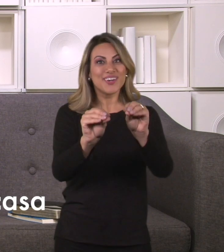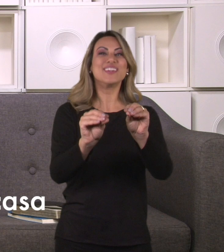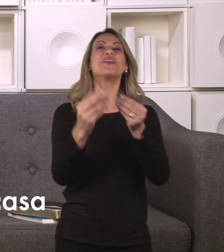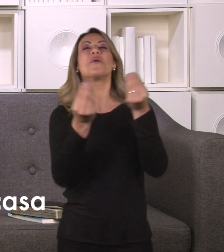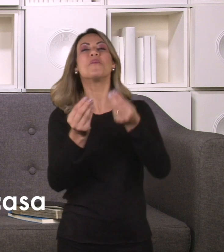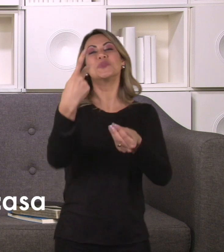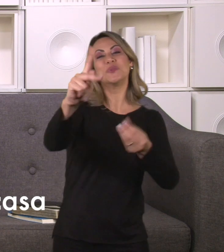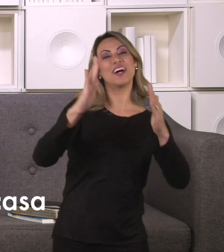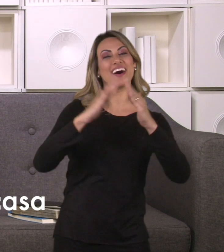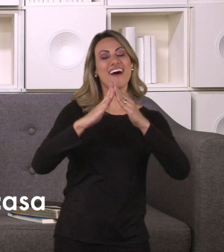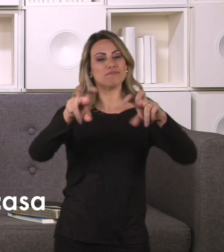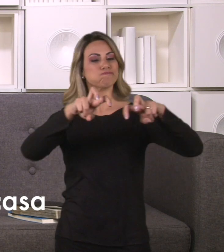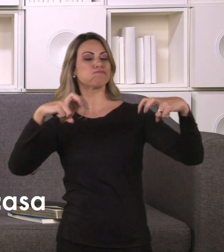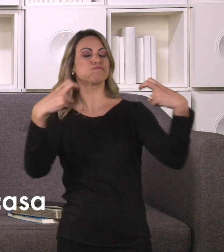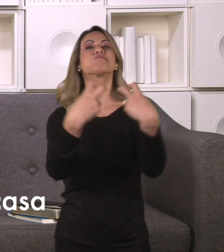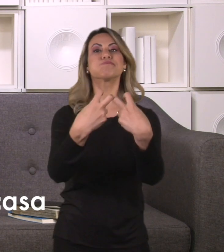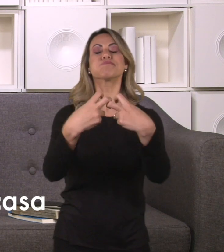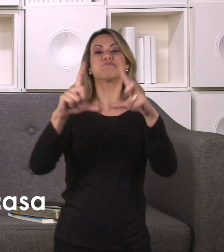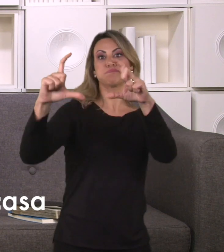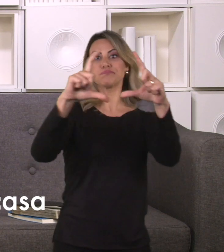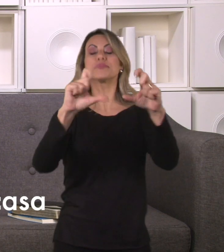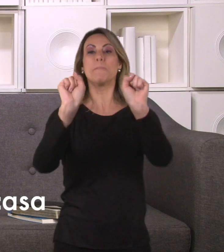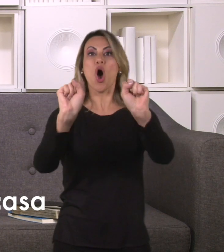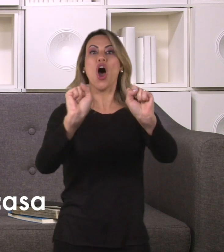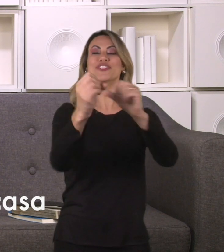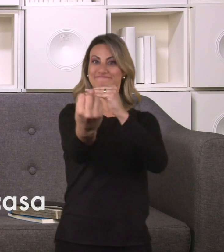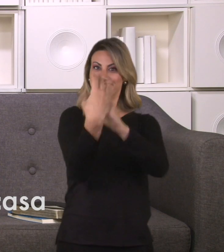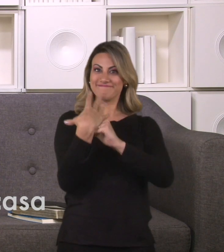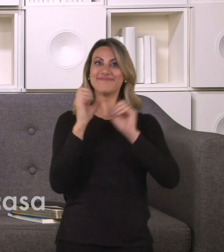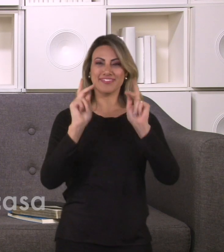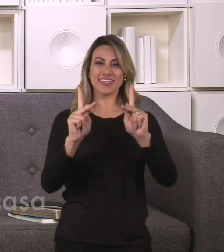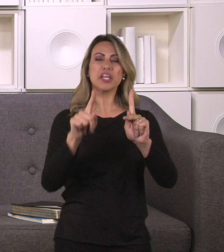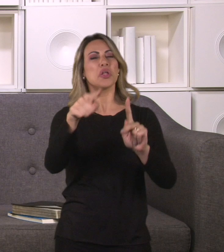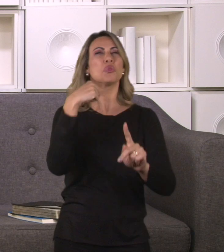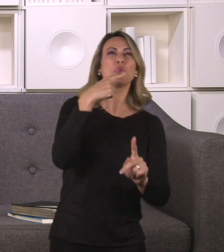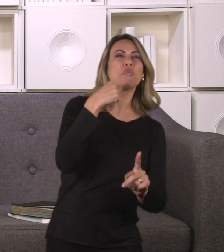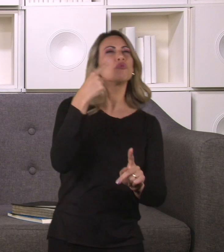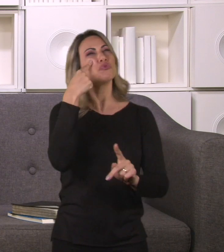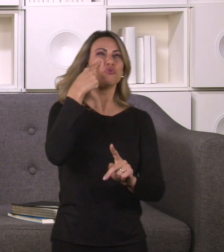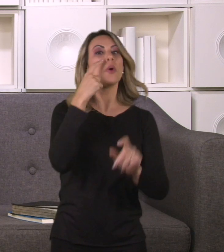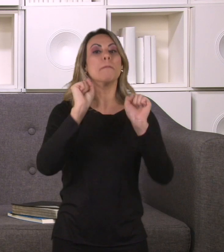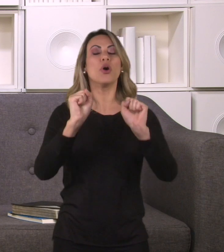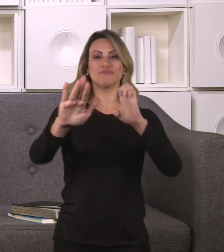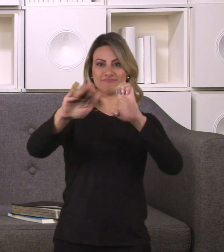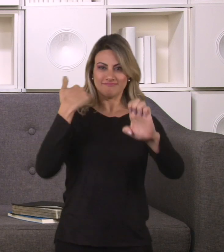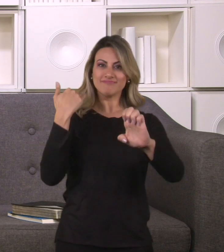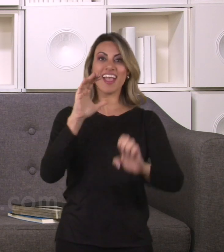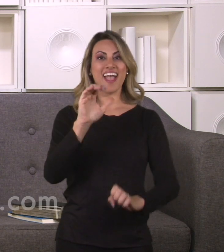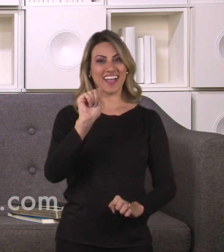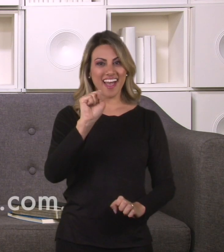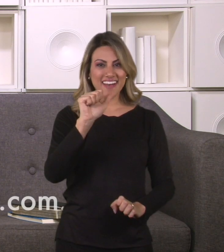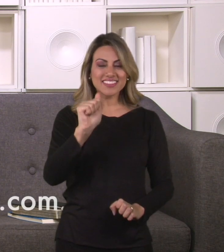mande suas mensagens, mande seus recados, se tiver dúvidas e quiser fazer contato com a gente, o e-mail nosso é